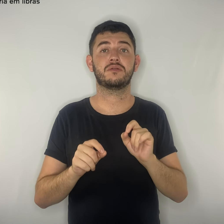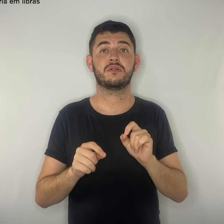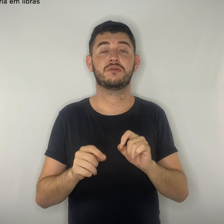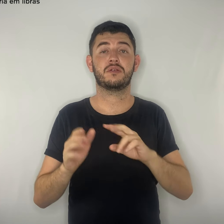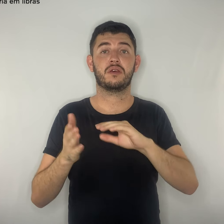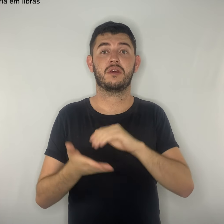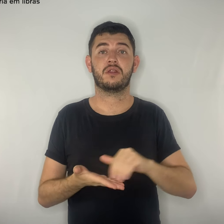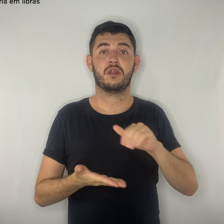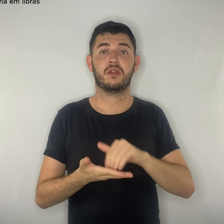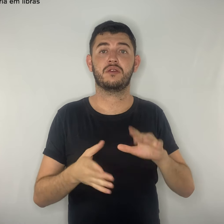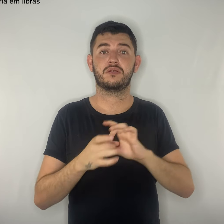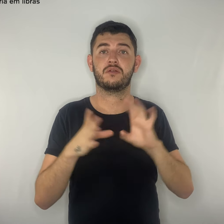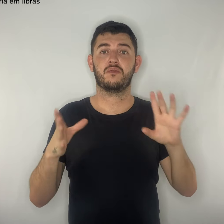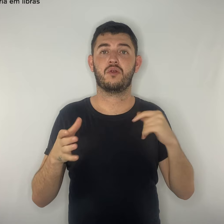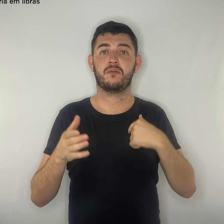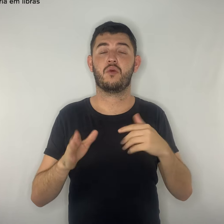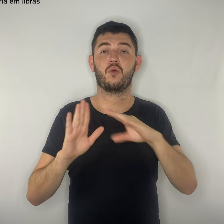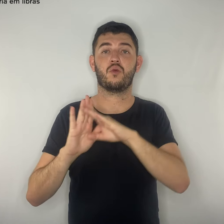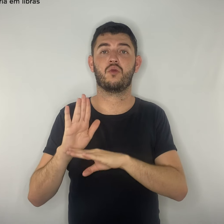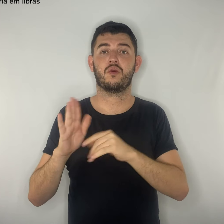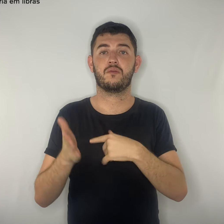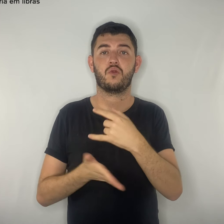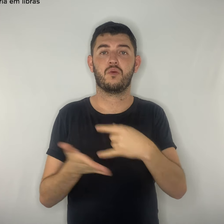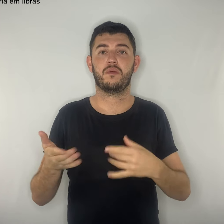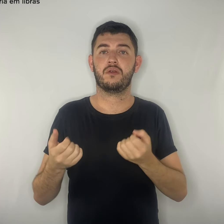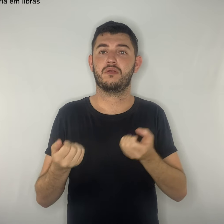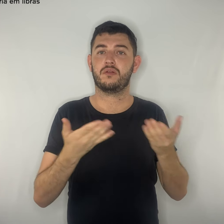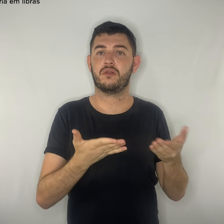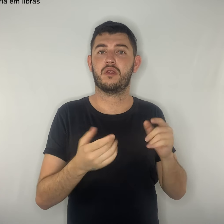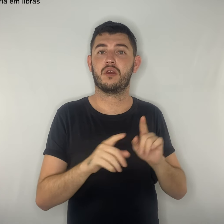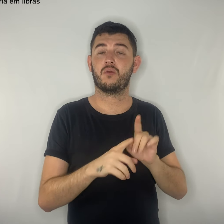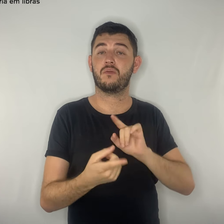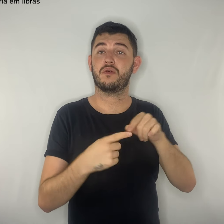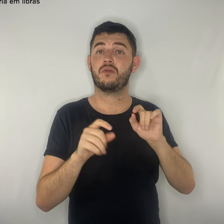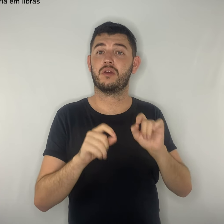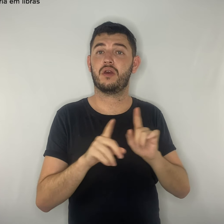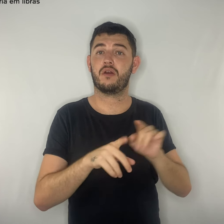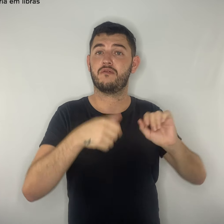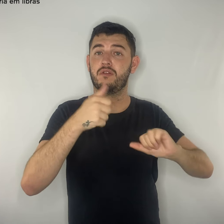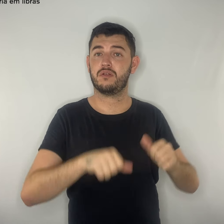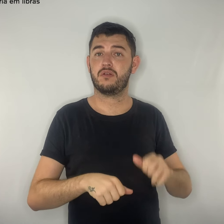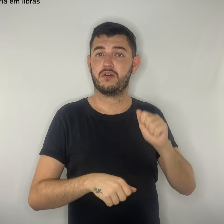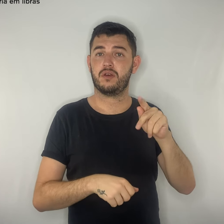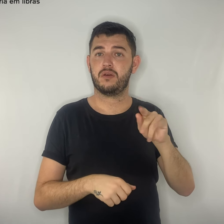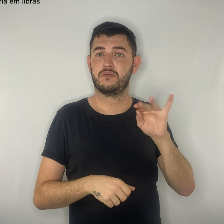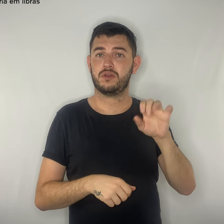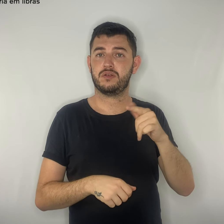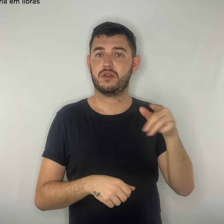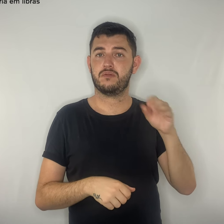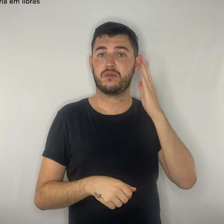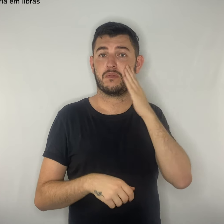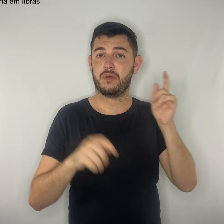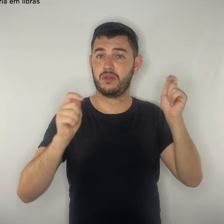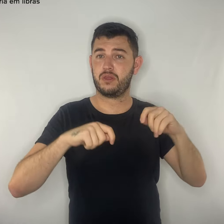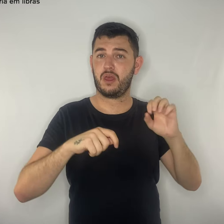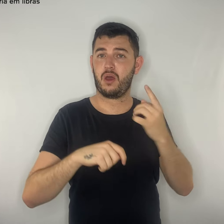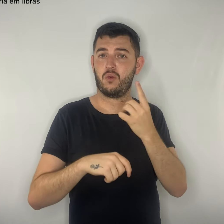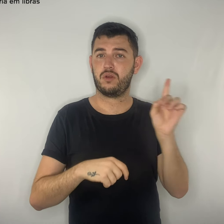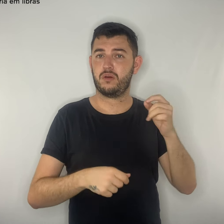entrega de documentação para concessão de entre os dias 15 e 19 de